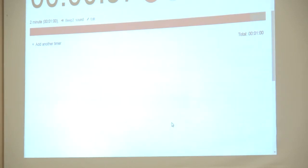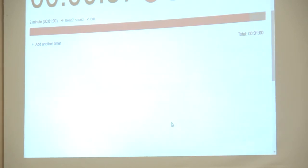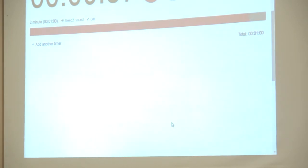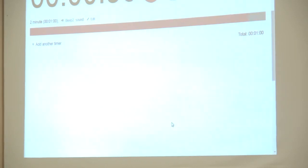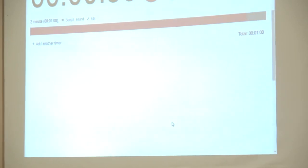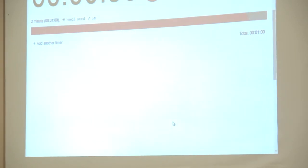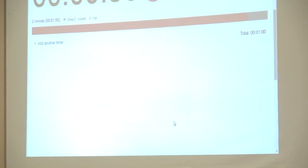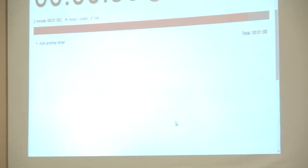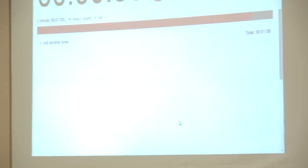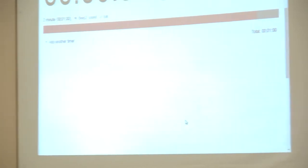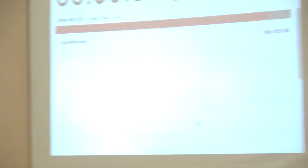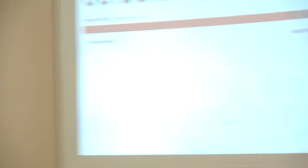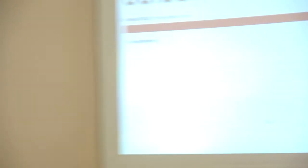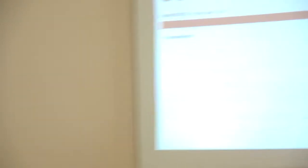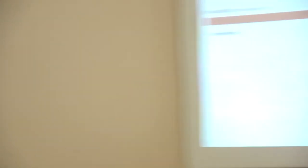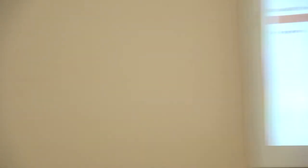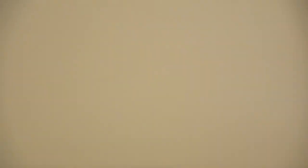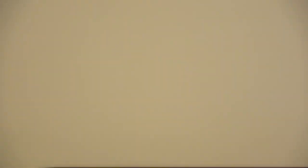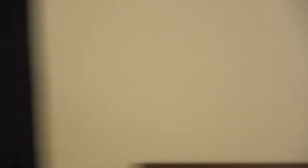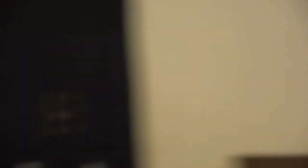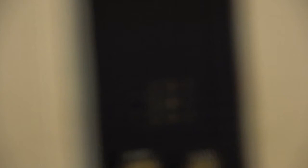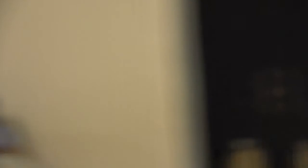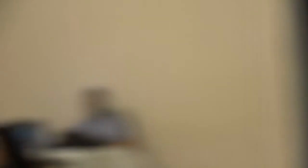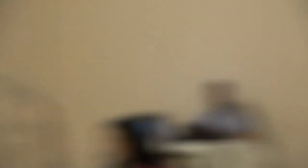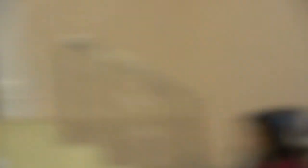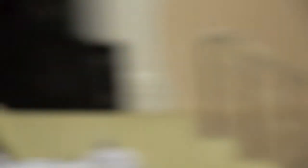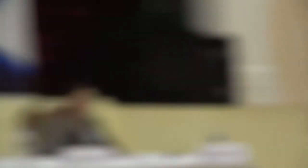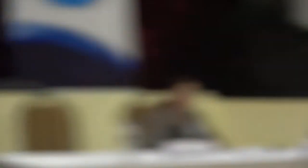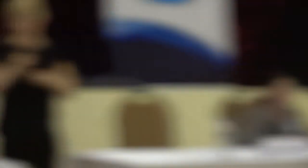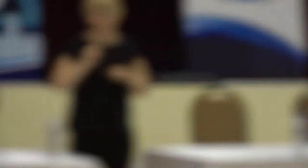Este o întrebare care mi se pare foarte oportună.